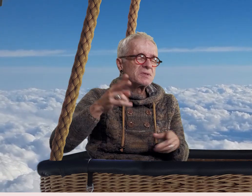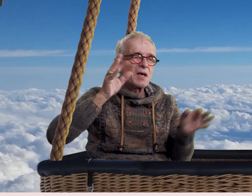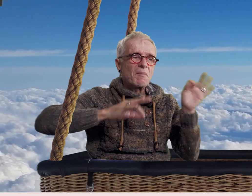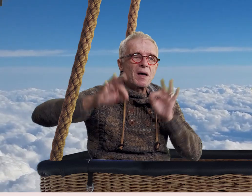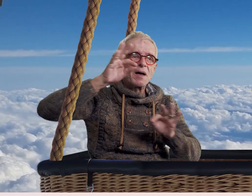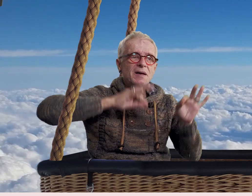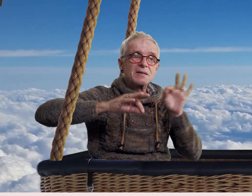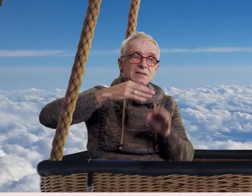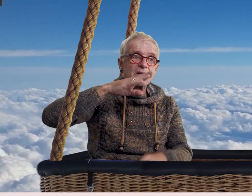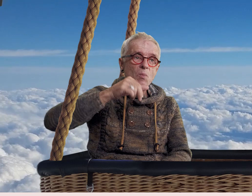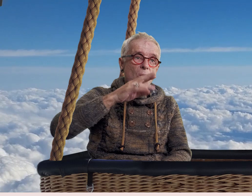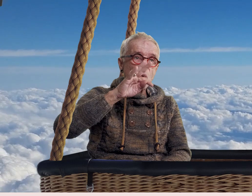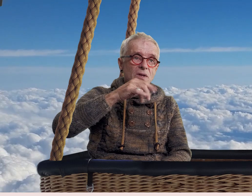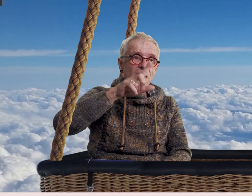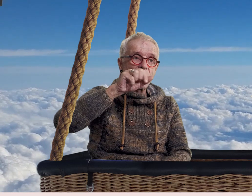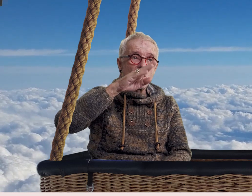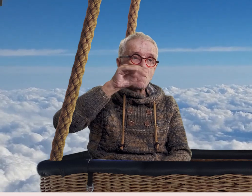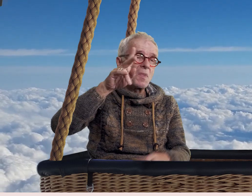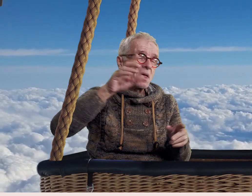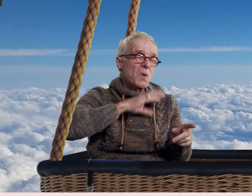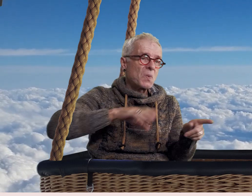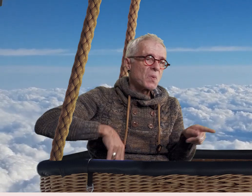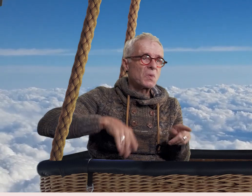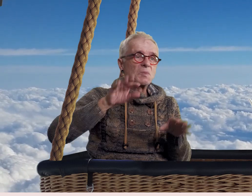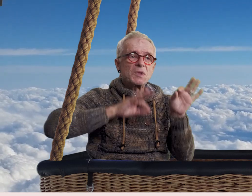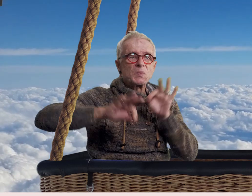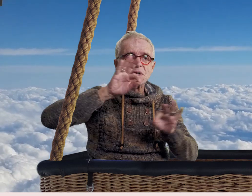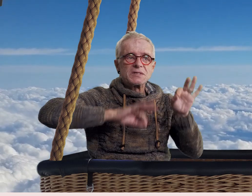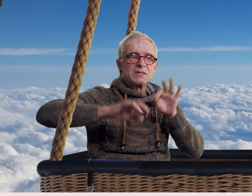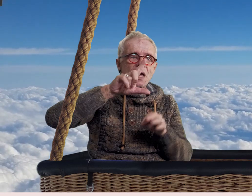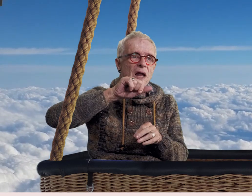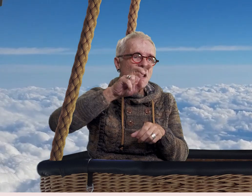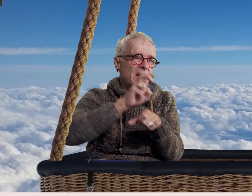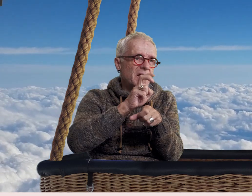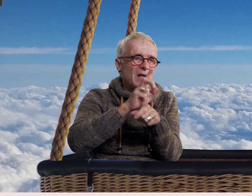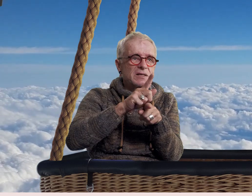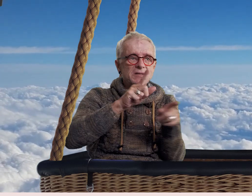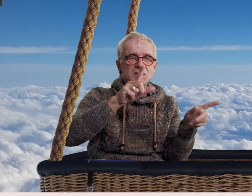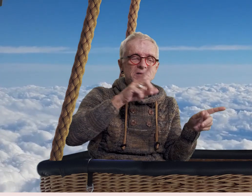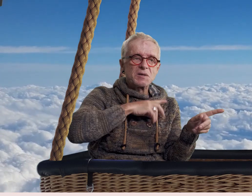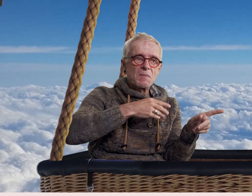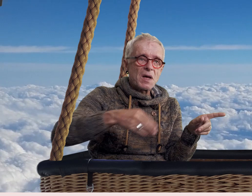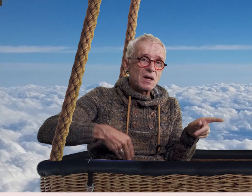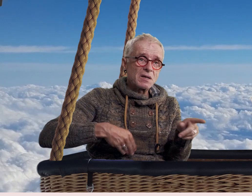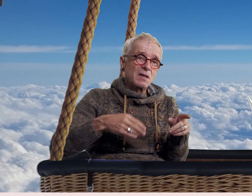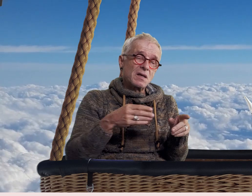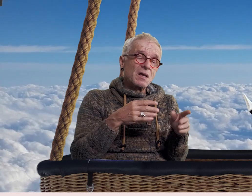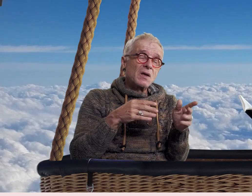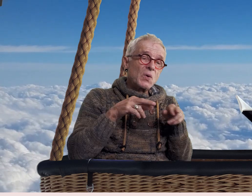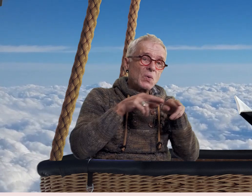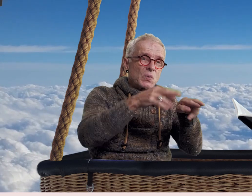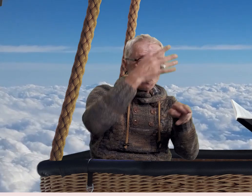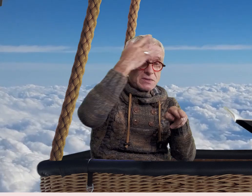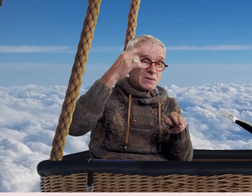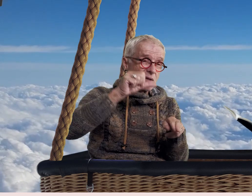la comtesse de Montalembert, la comtesse de Pau-de-Nasse, Mademoiselle Lagarde, le marquis de Montalembert sont partis du faubourg Saint-Antoine pour ses